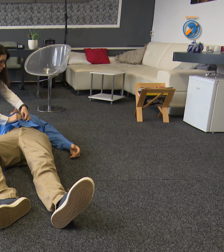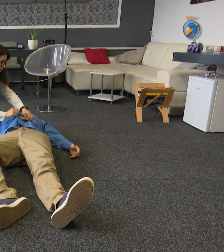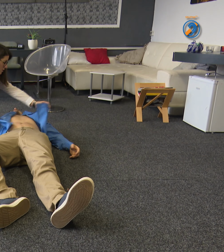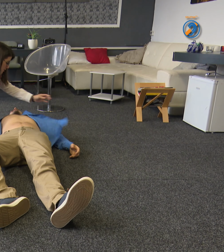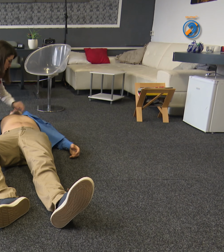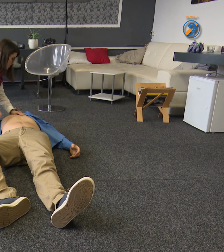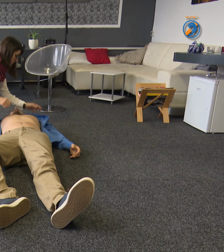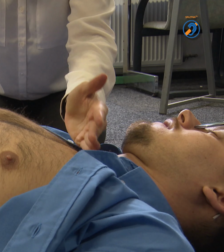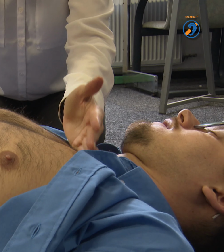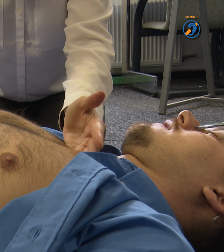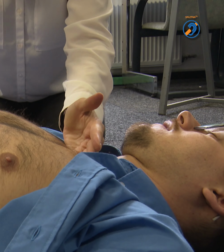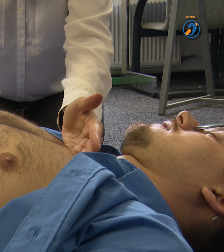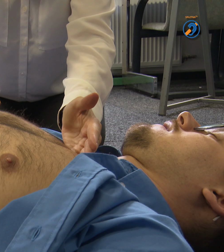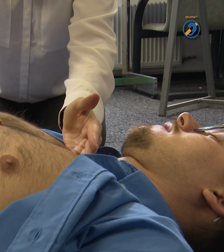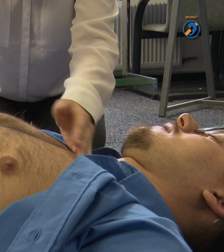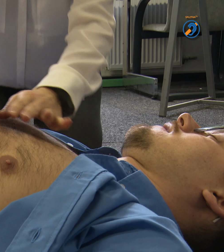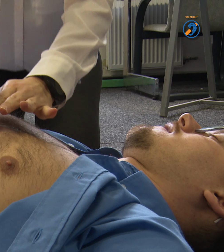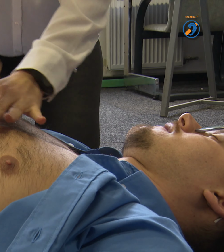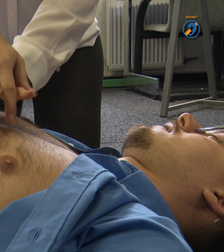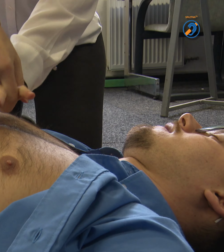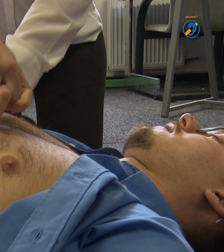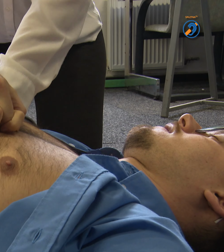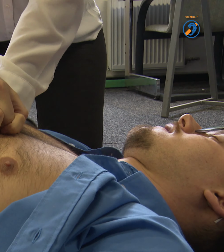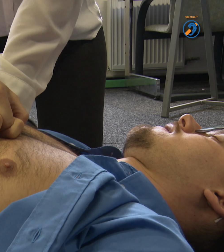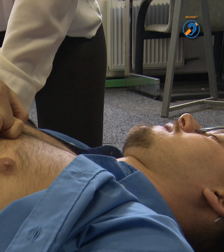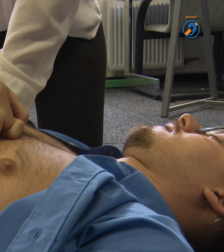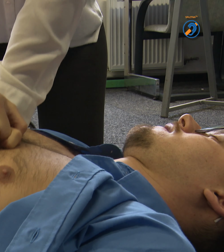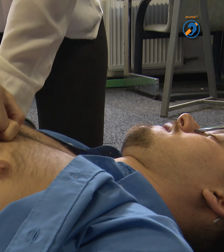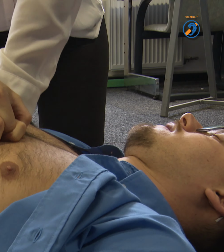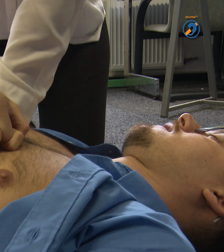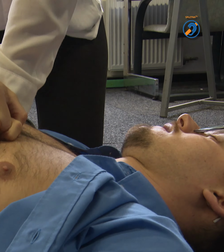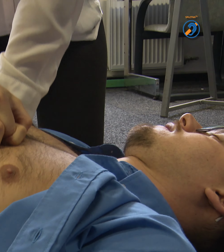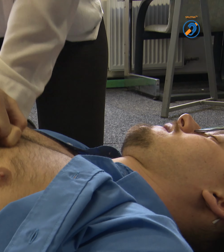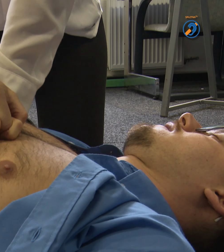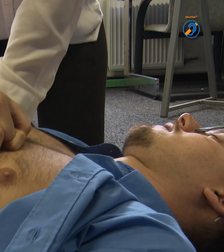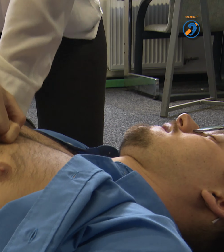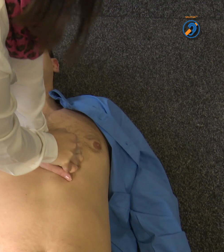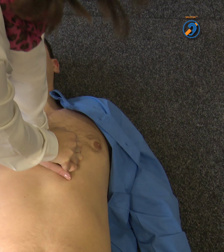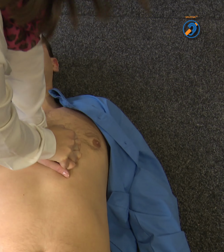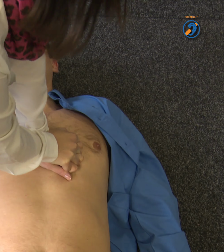Thank you.